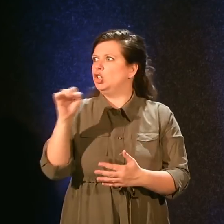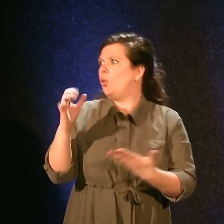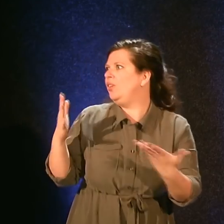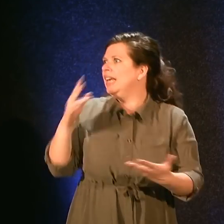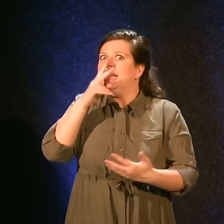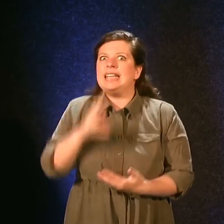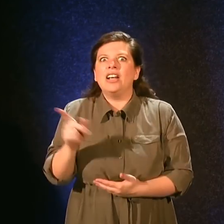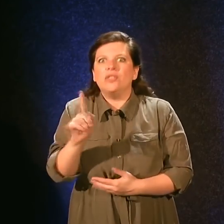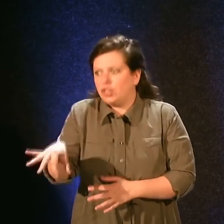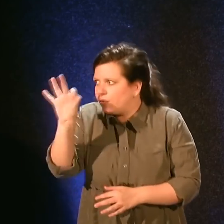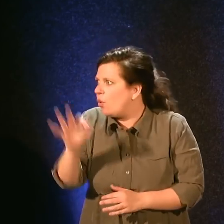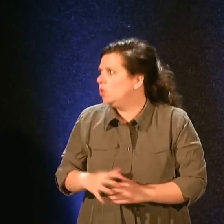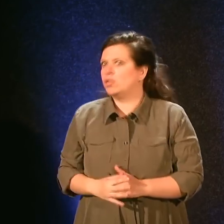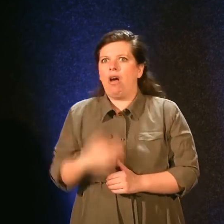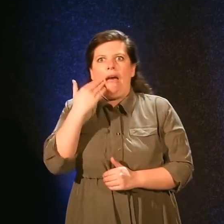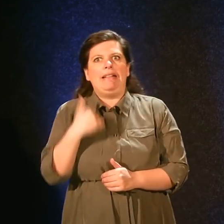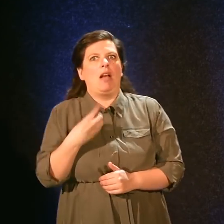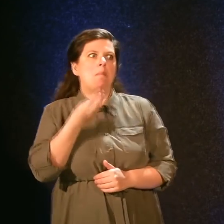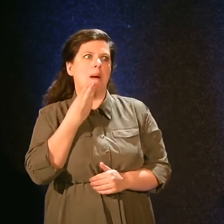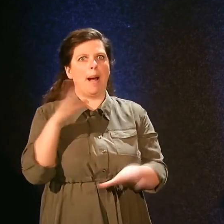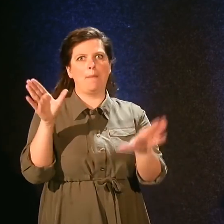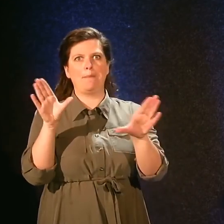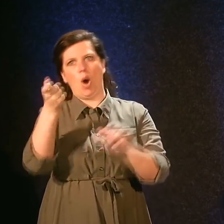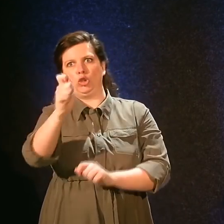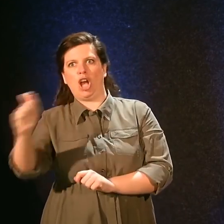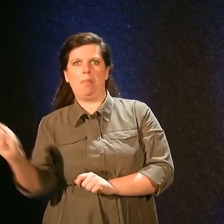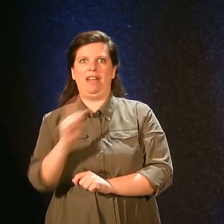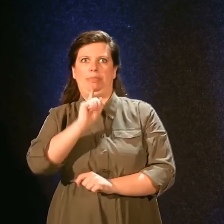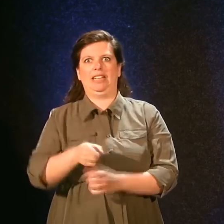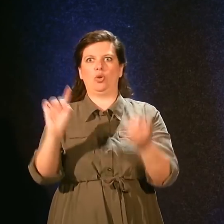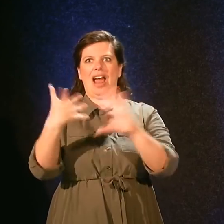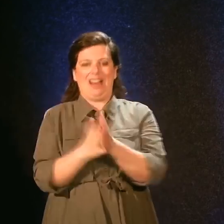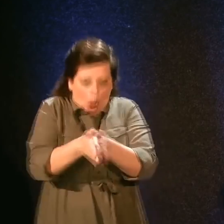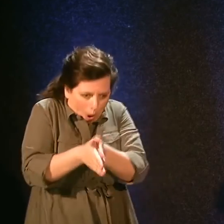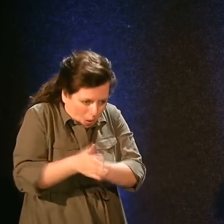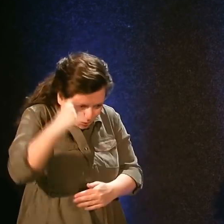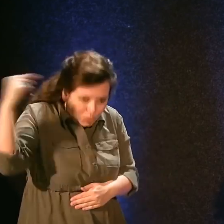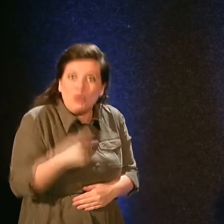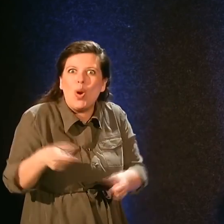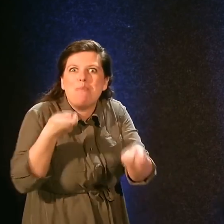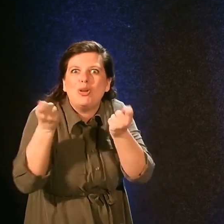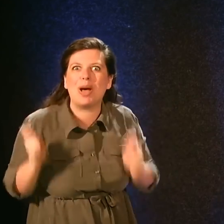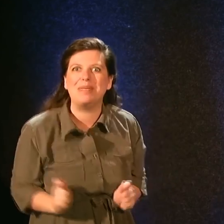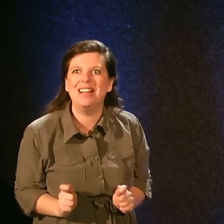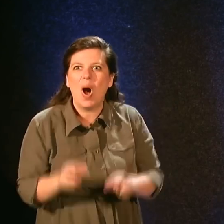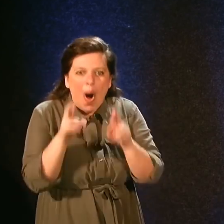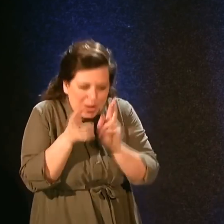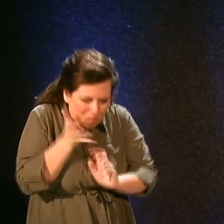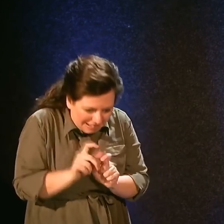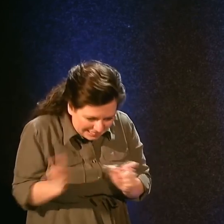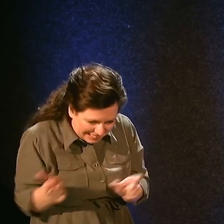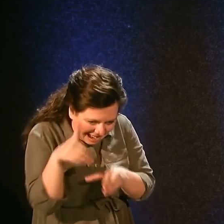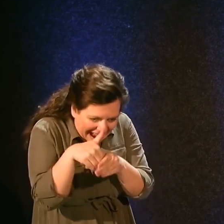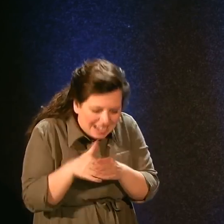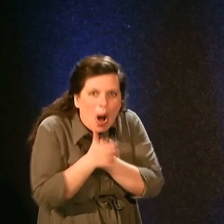eens wat ik voor de deur vond. Ik denk dat mama weer boodschappen heeft besteld online. Yes, ik ben gek op boodschappen. Oh, ik hoop dat er lekkere dingen in zitten